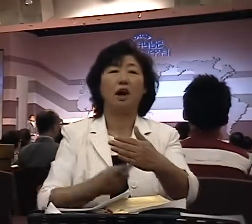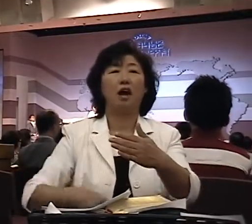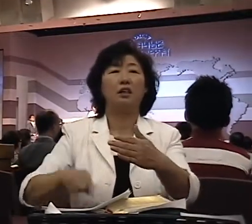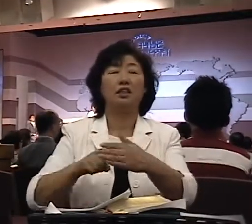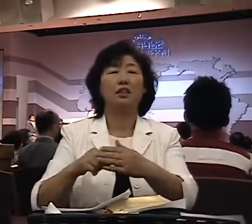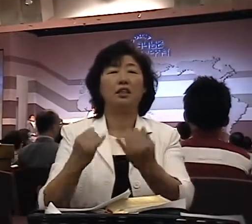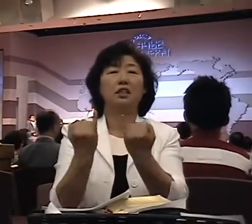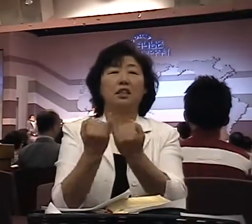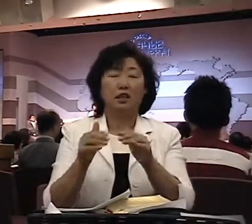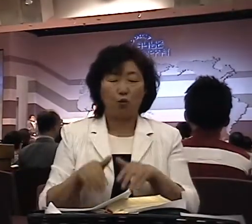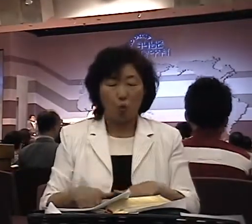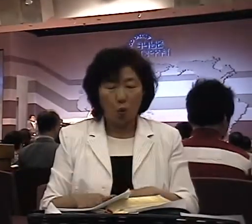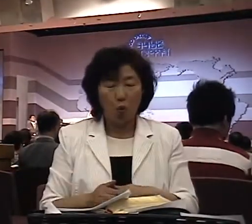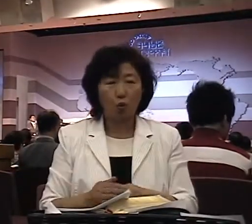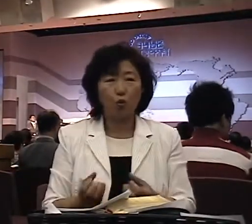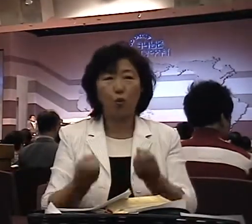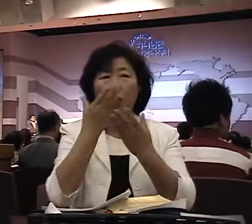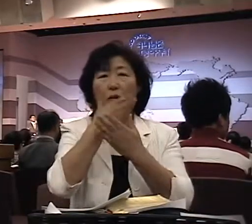축복해 보내드립니다.